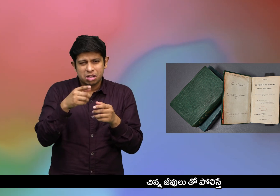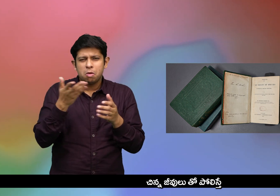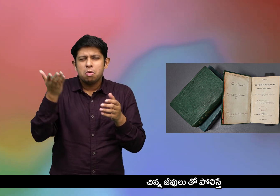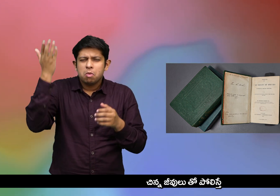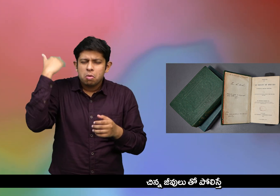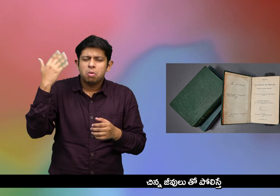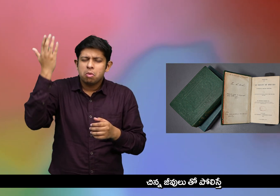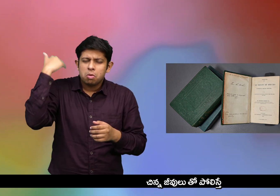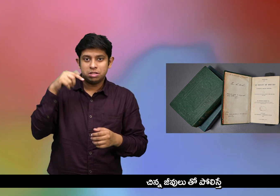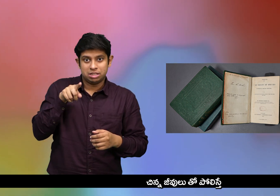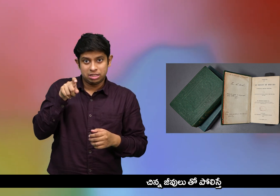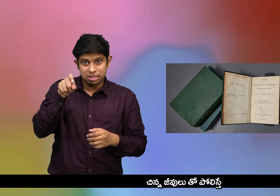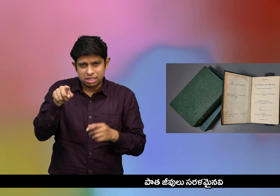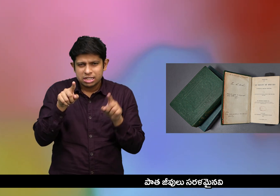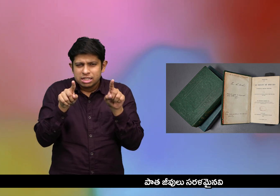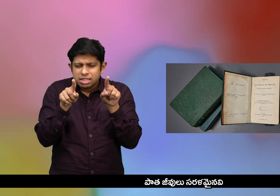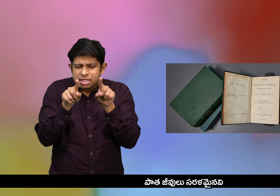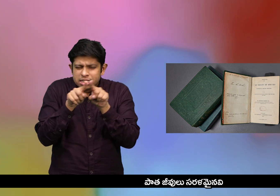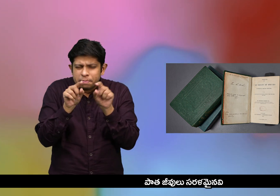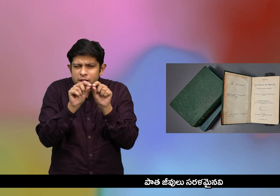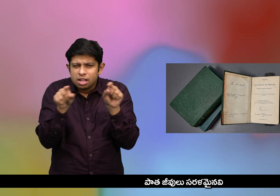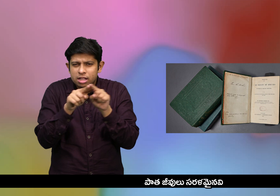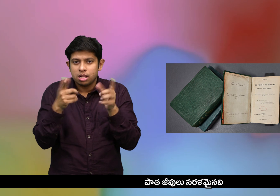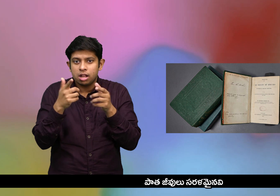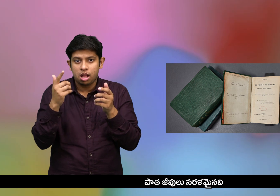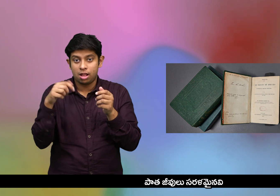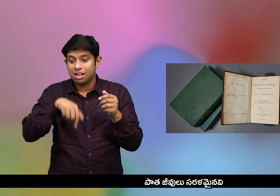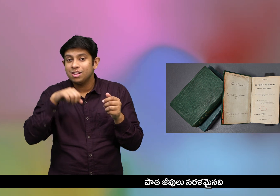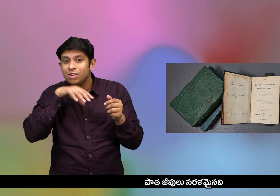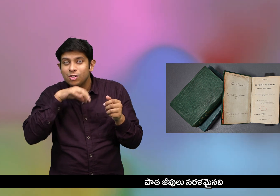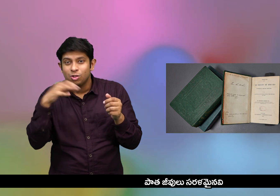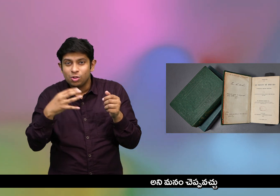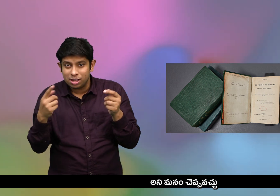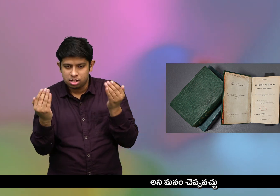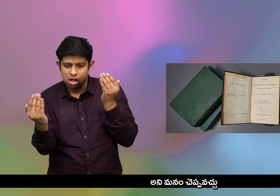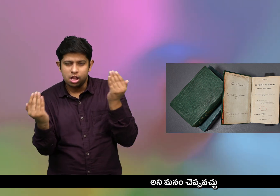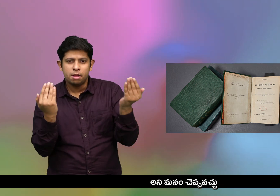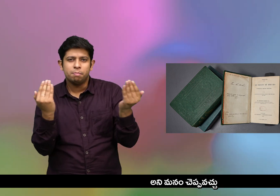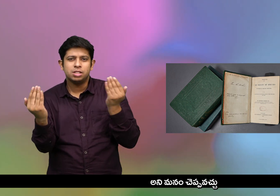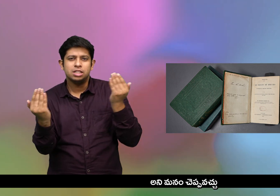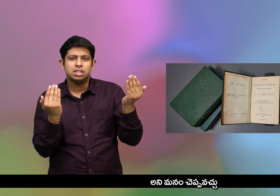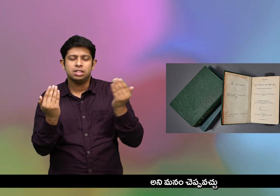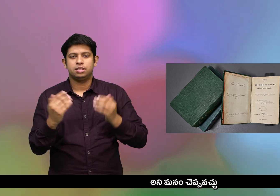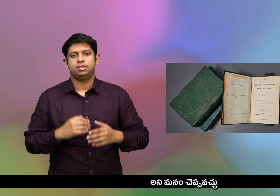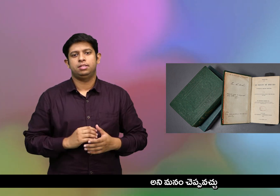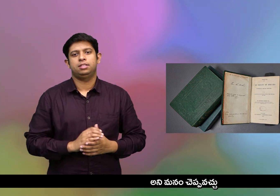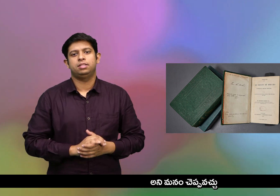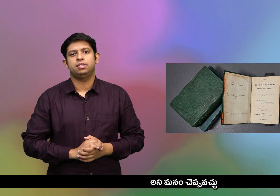చిన్న జీవులతో పోలిస్తే పాత జీవులు సరళమైనవి అని మనం చెప్పవచ్చు.